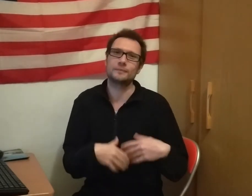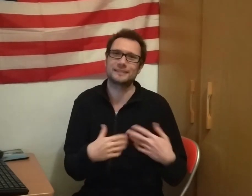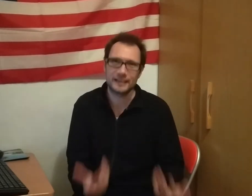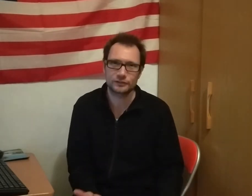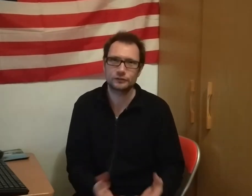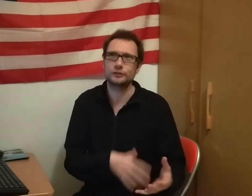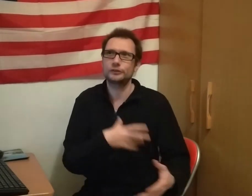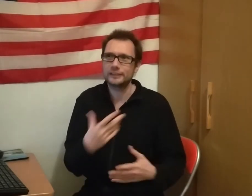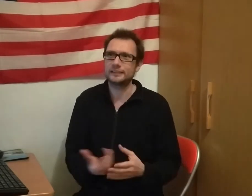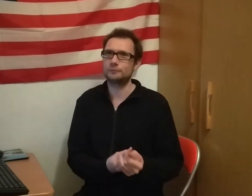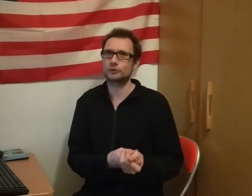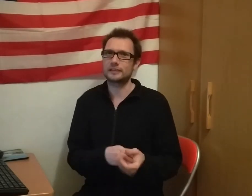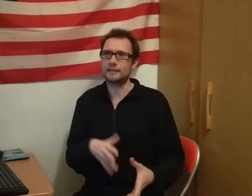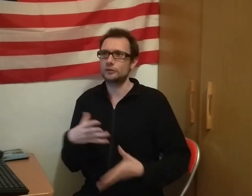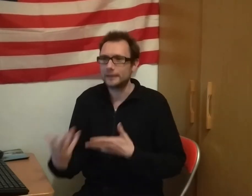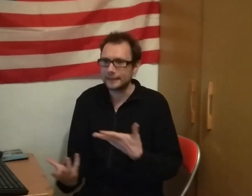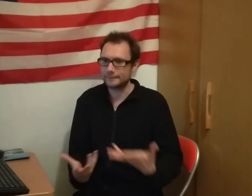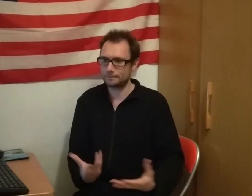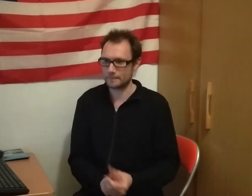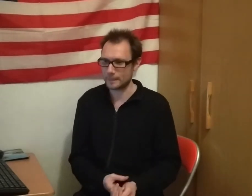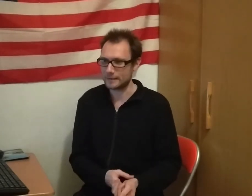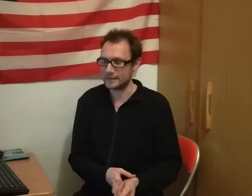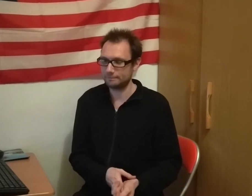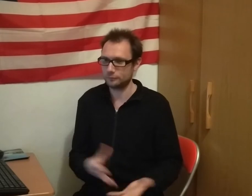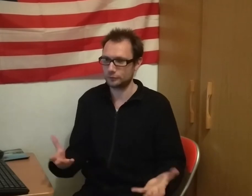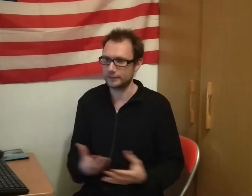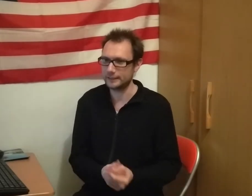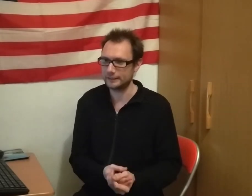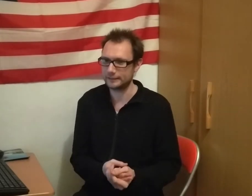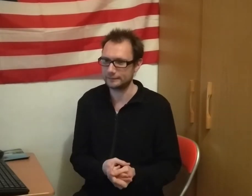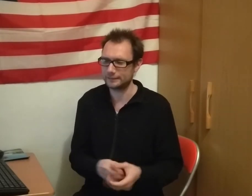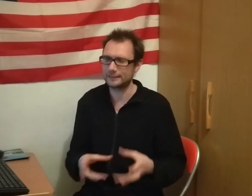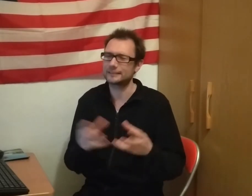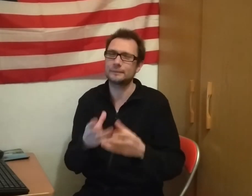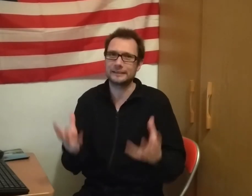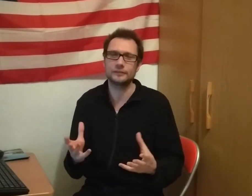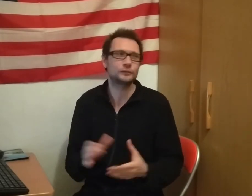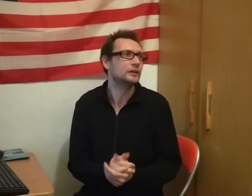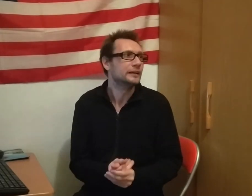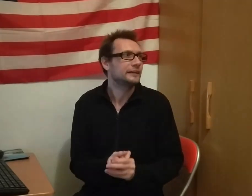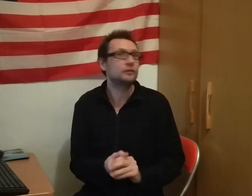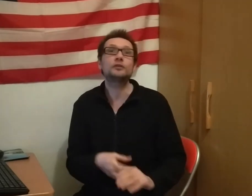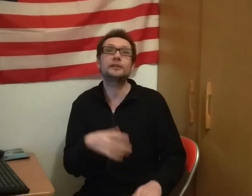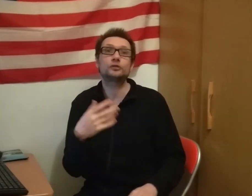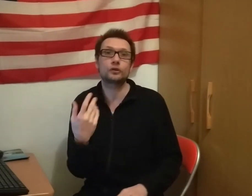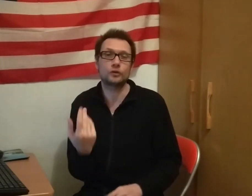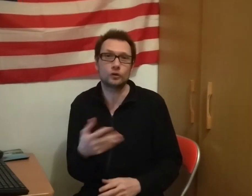más gasto y buscar algo más, no sé, sin gastarme tanto. Y luego tengo